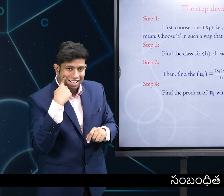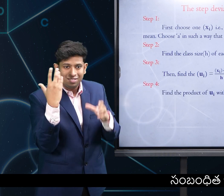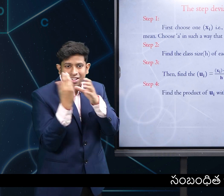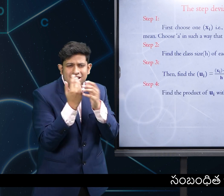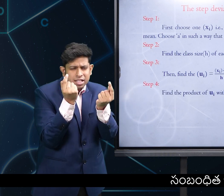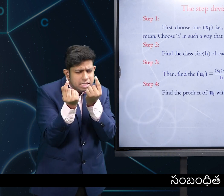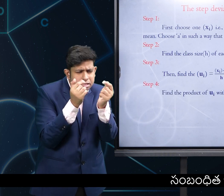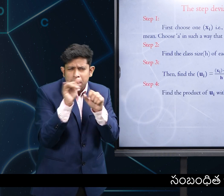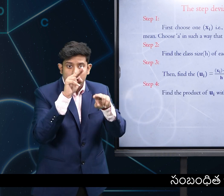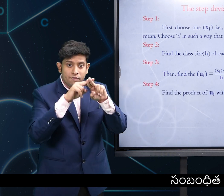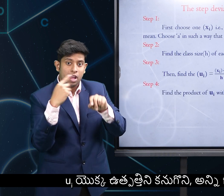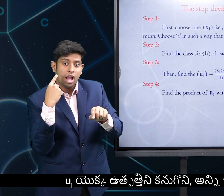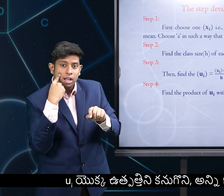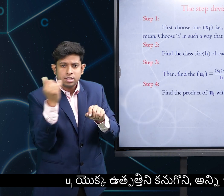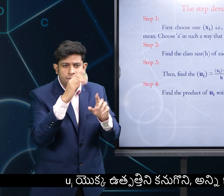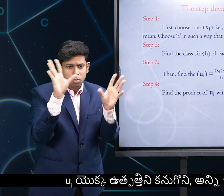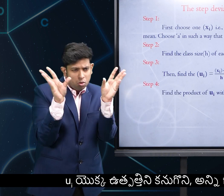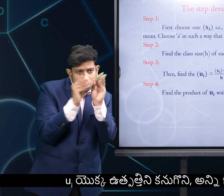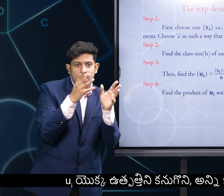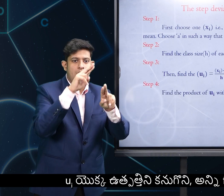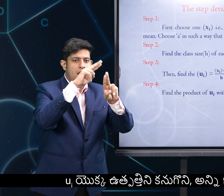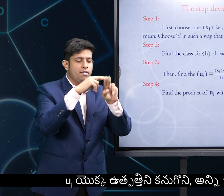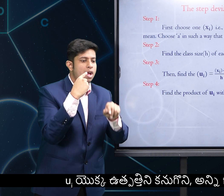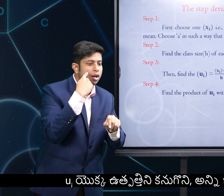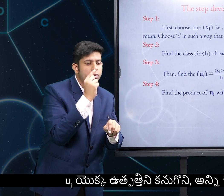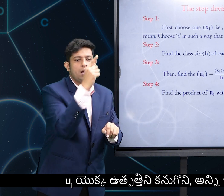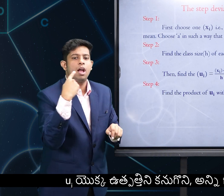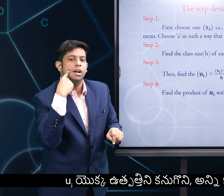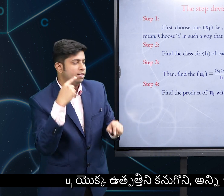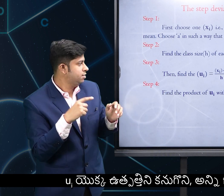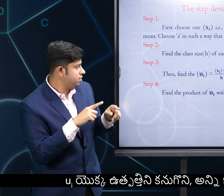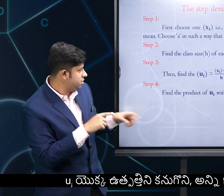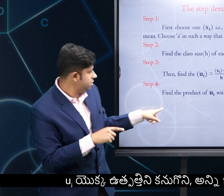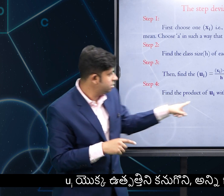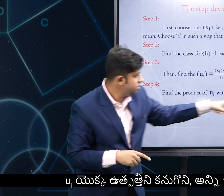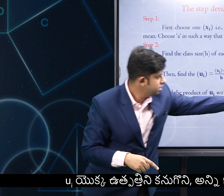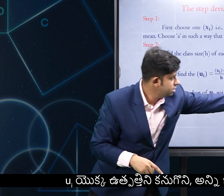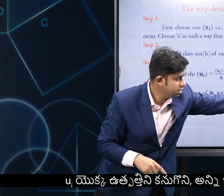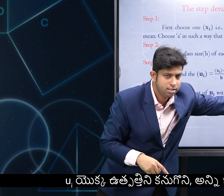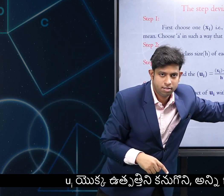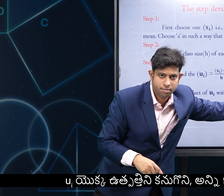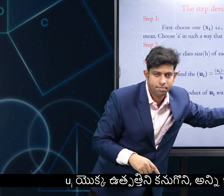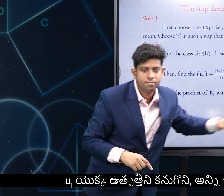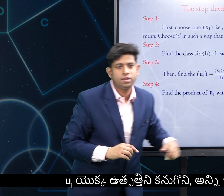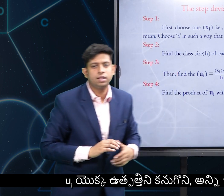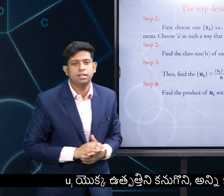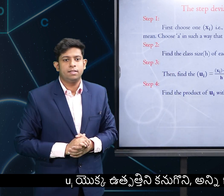f1తో u1 యొక్క ఉత్పత్తిని కనుగొని అన్ని f1 u1ల మొత్తాన్ని